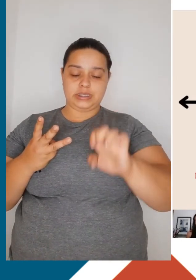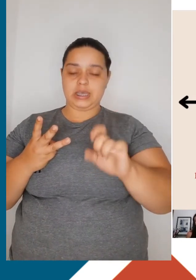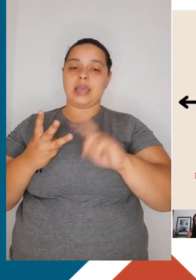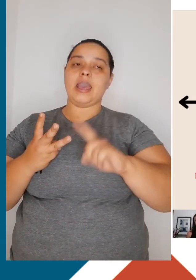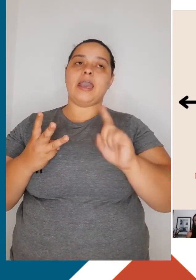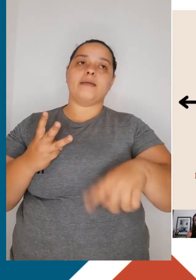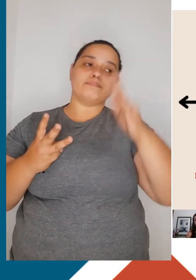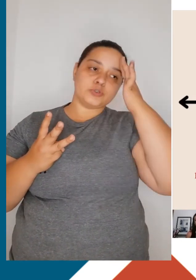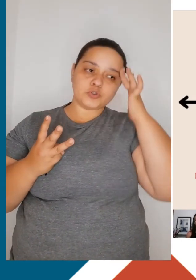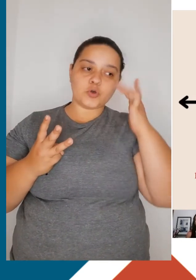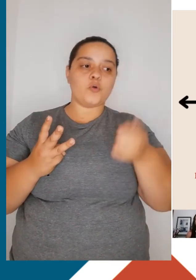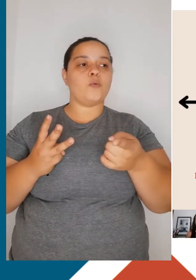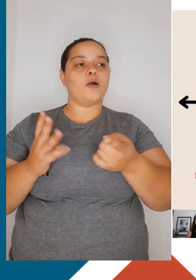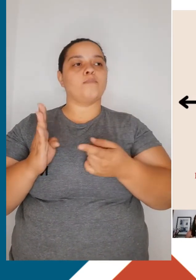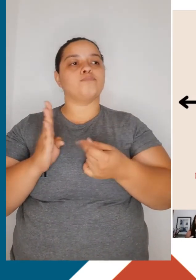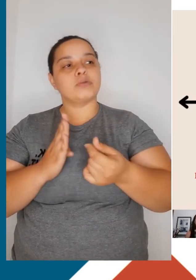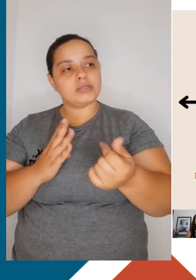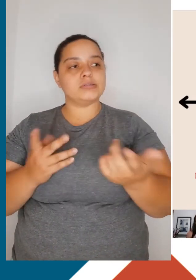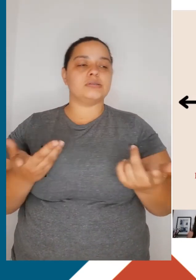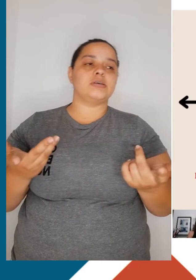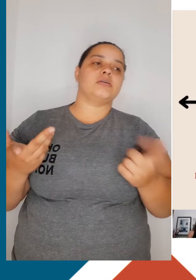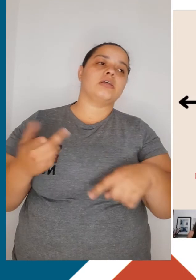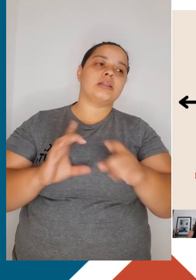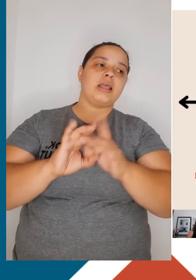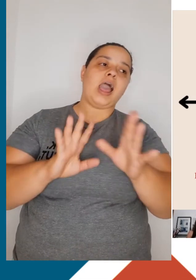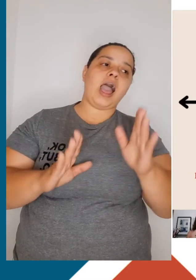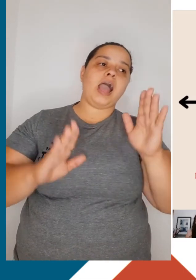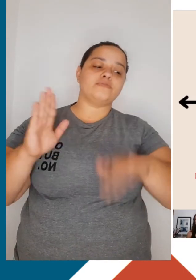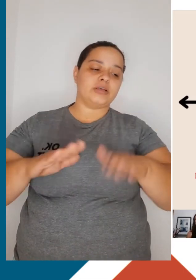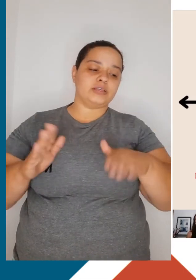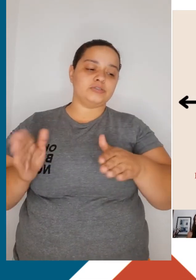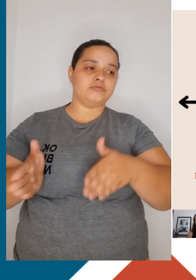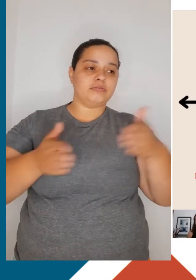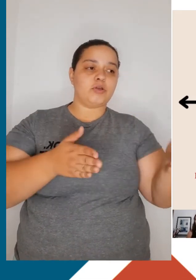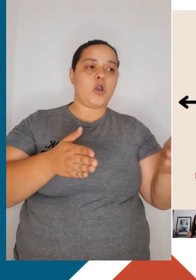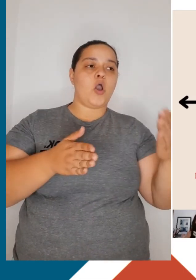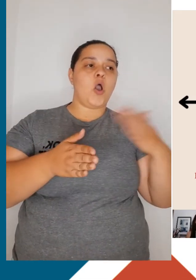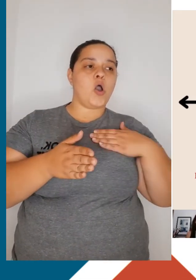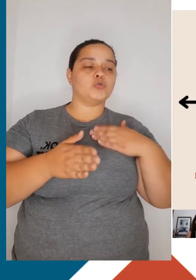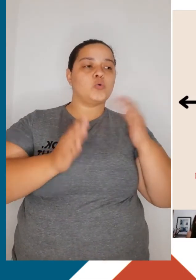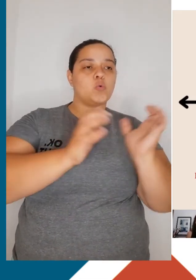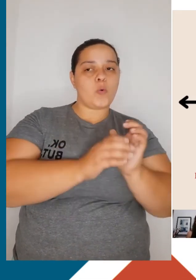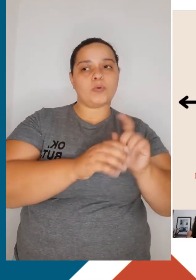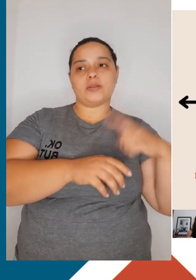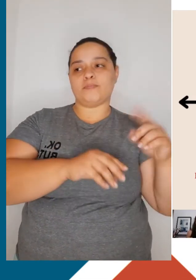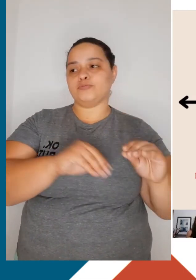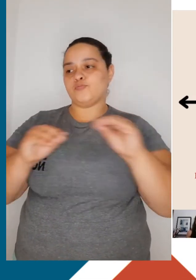da burguesia e profissionais liberais, que ora estavam mais ao lado dos girondinos, ora mais ao lado dos